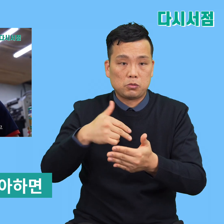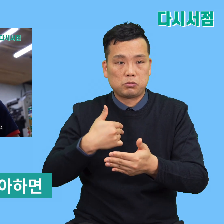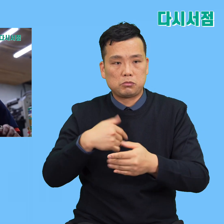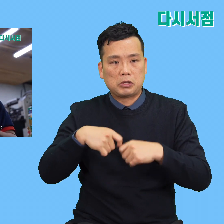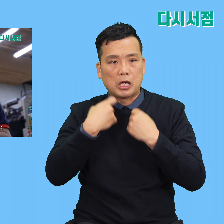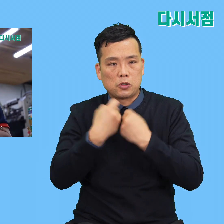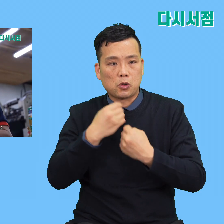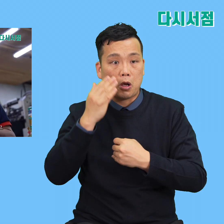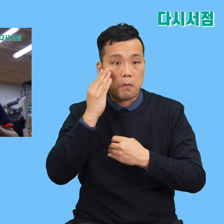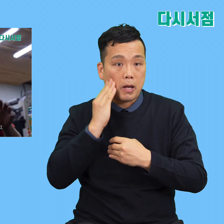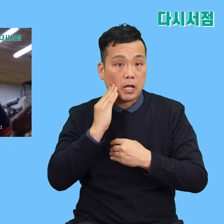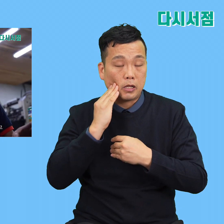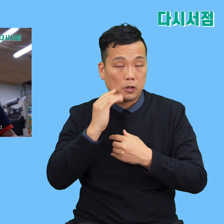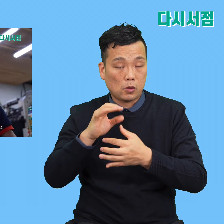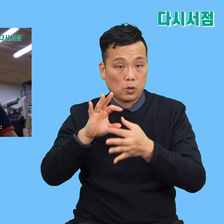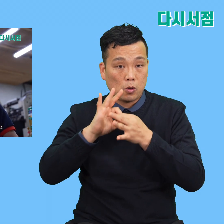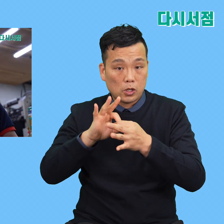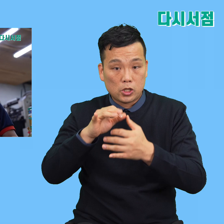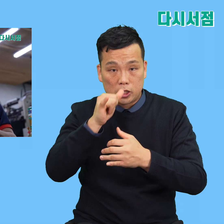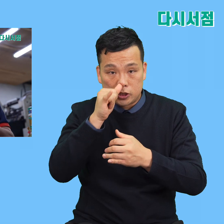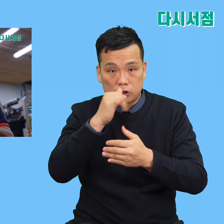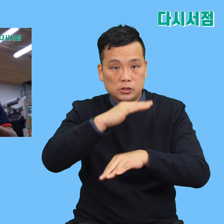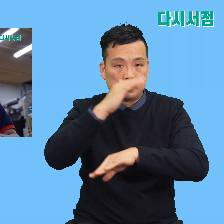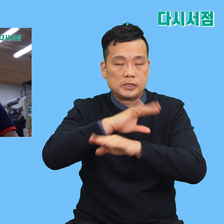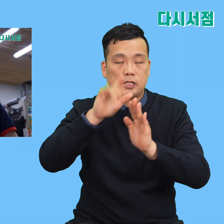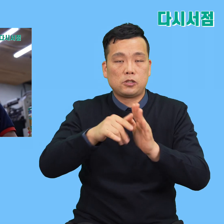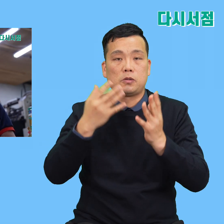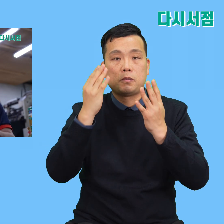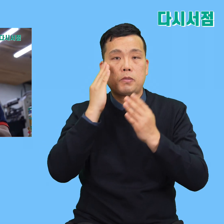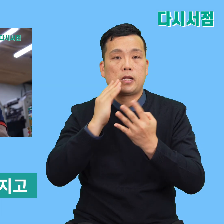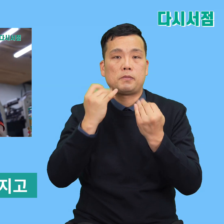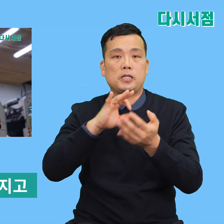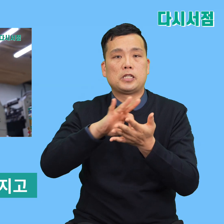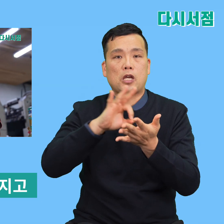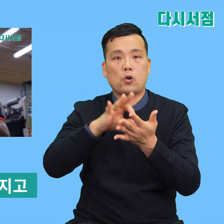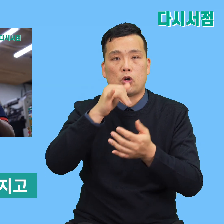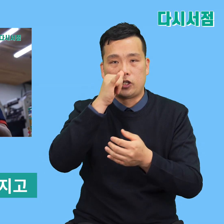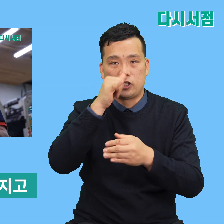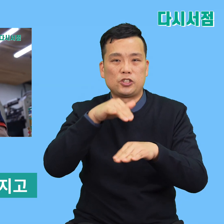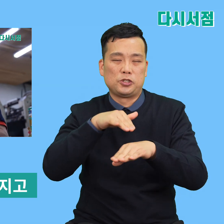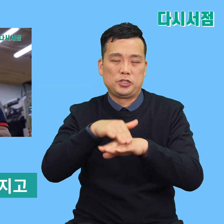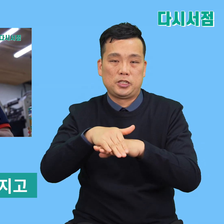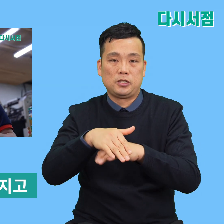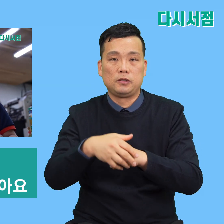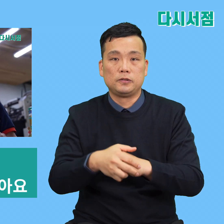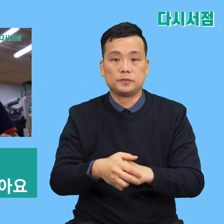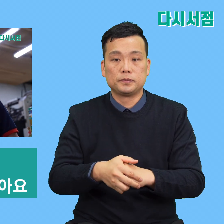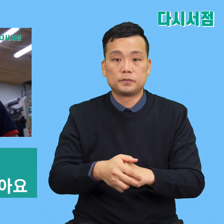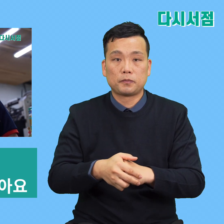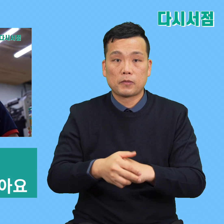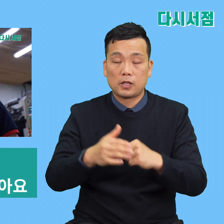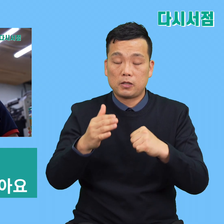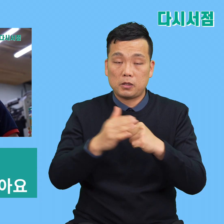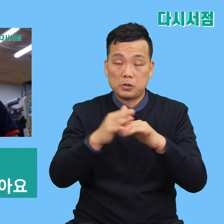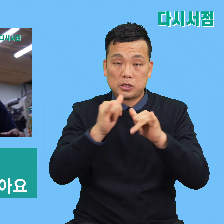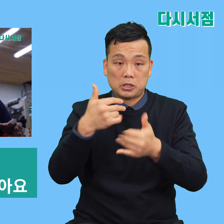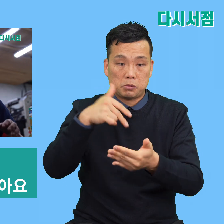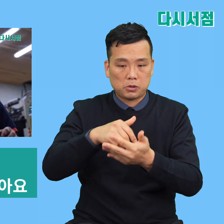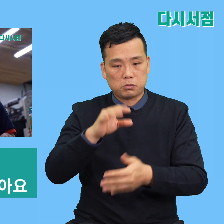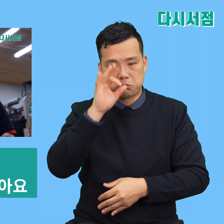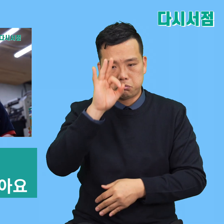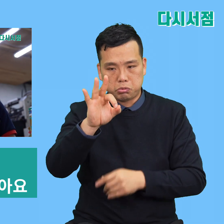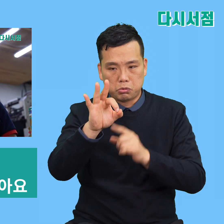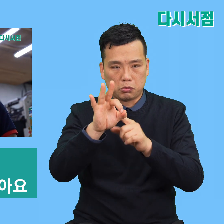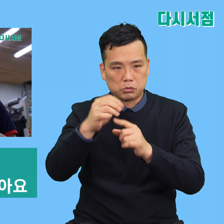좋아하면 인쇄물이 약간 청기가 많아지고 내가 빨간색을 좋아하면 이렇게 모든 인쇄물이 좀 빨개지고 그러니까 사람 눈이 다